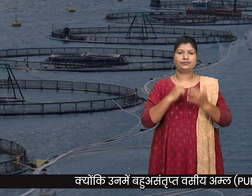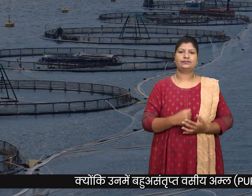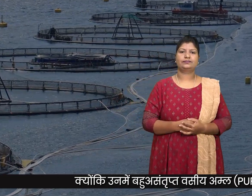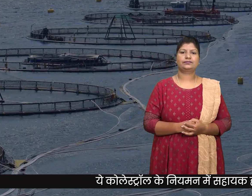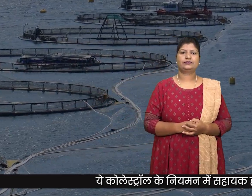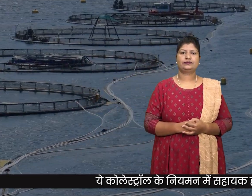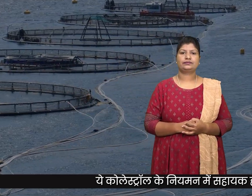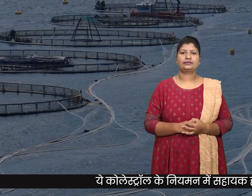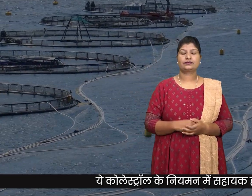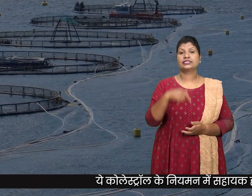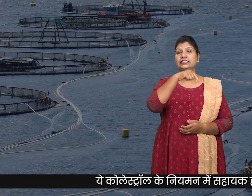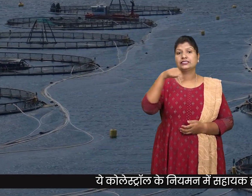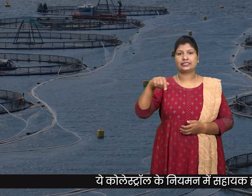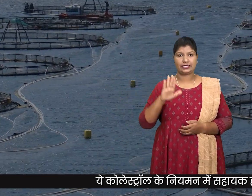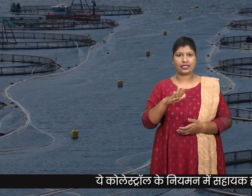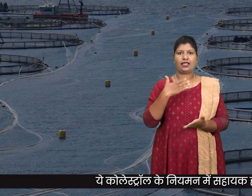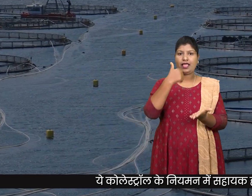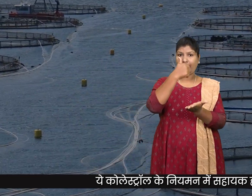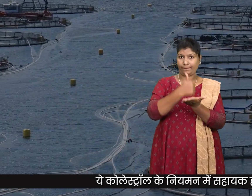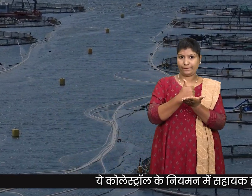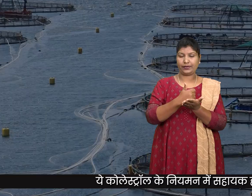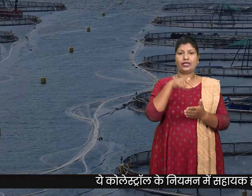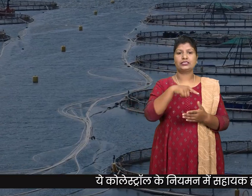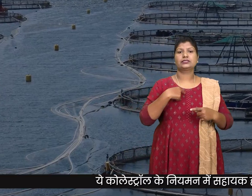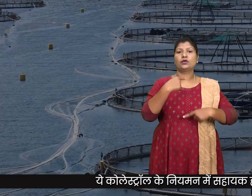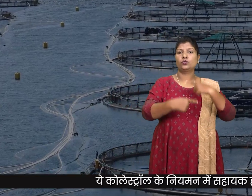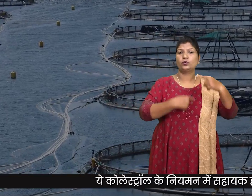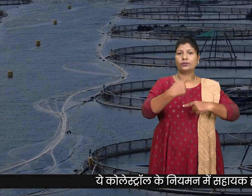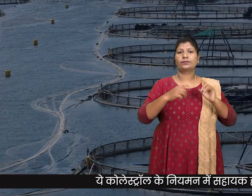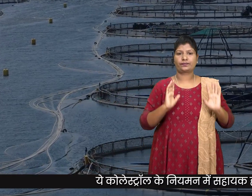है। ये कोलेस्ट्रॉल के नियमन में सहायक होते हैं।